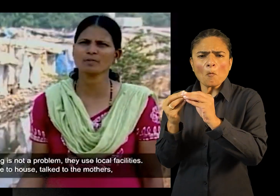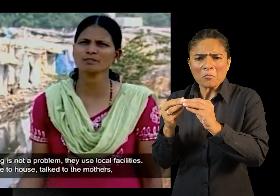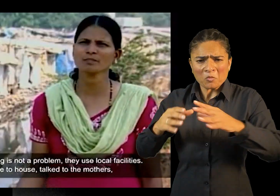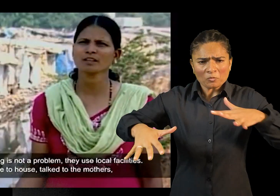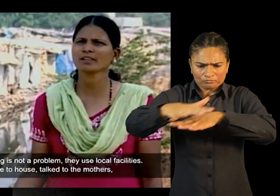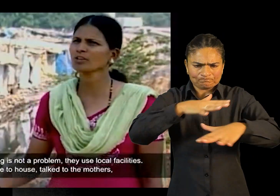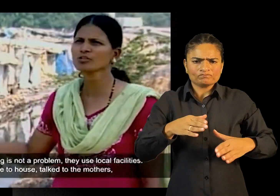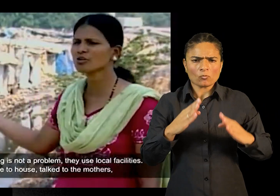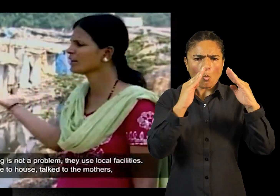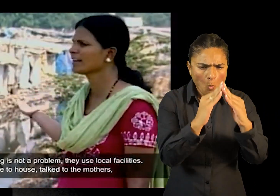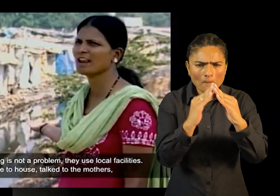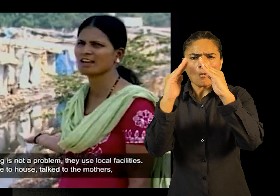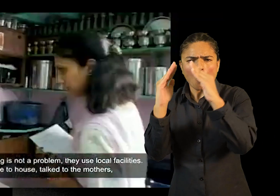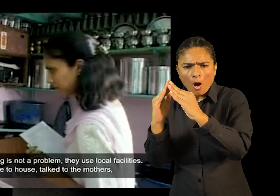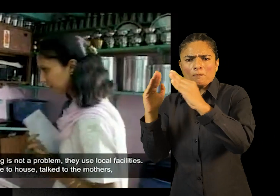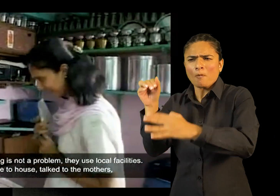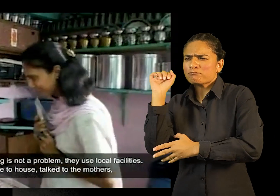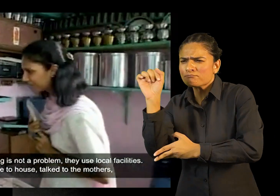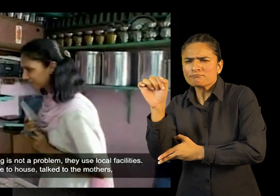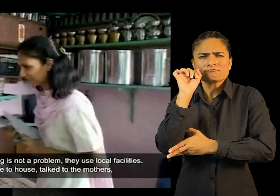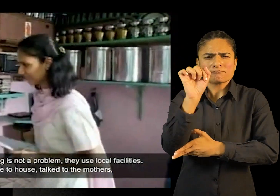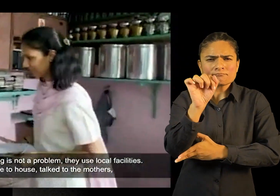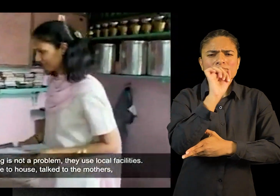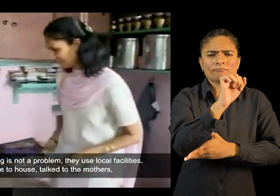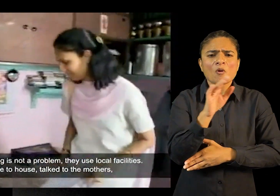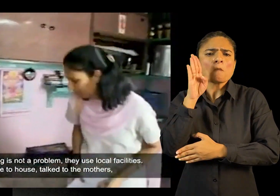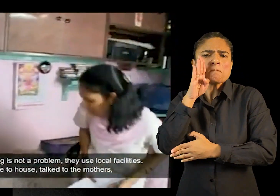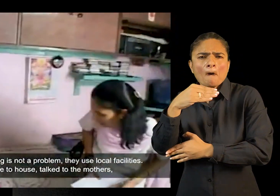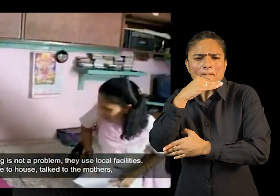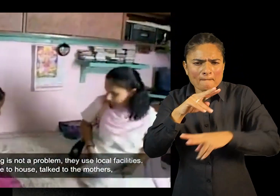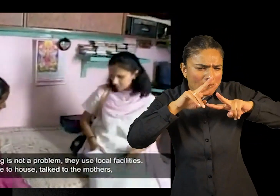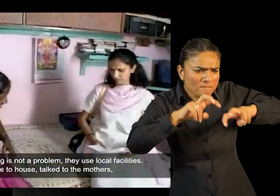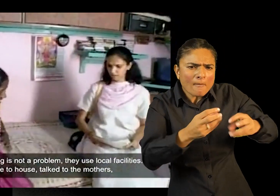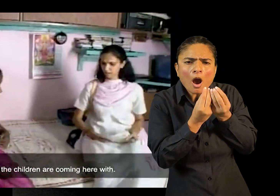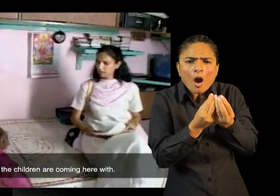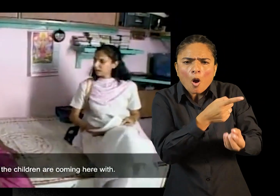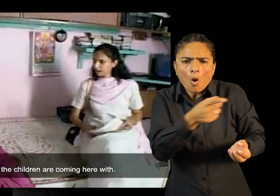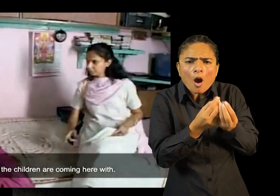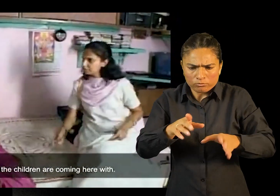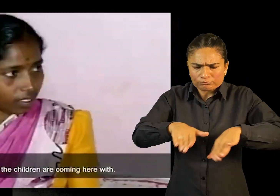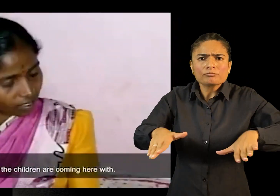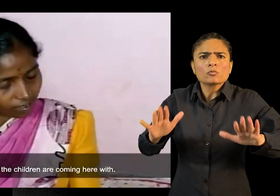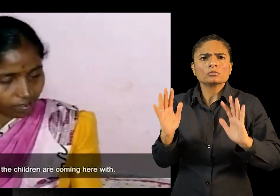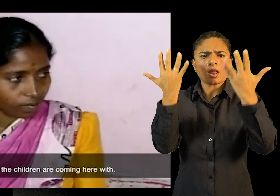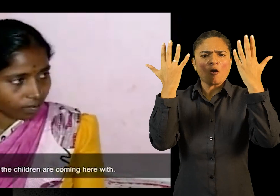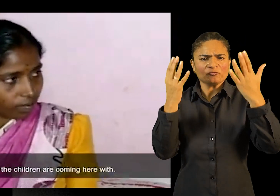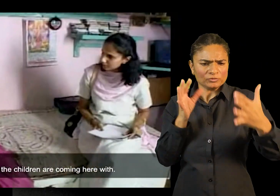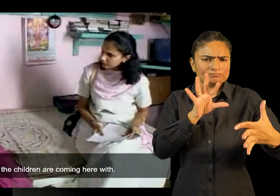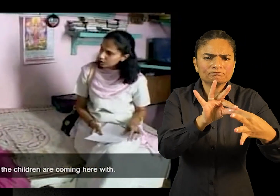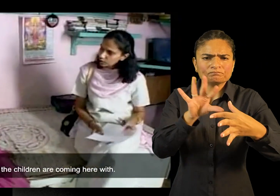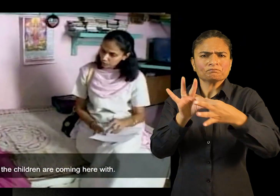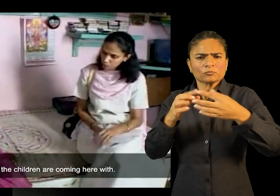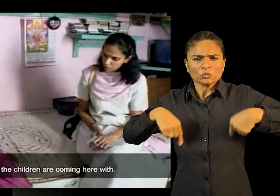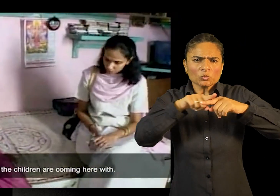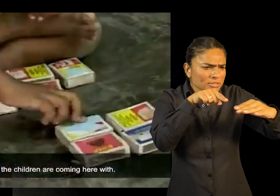Problem, they use local nala. We went from house to house, talked to the mothers, and found out what the children